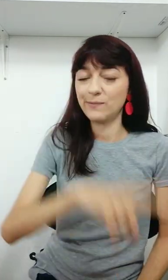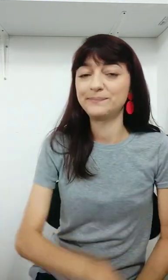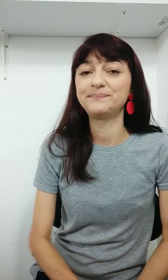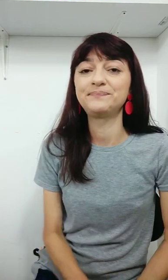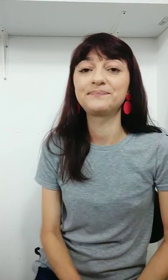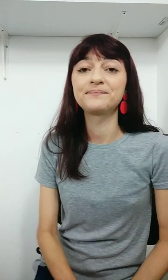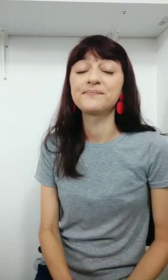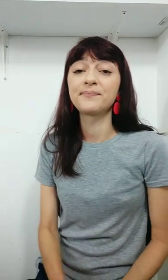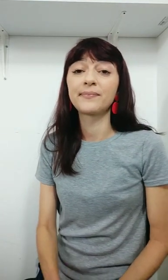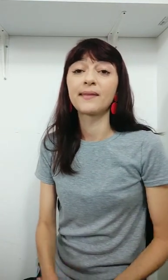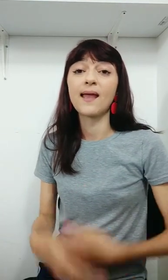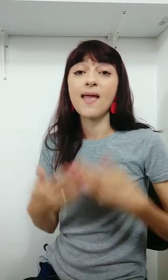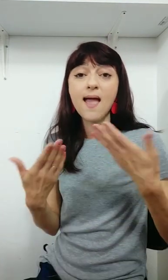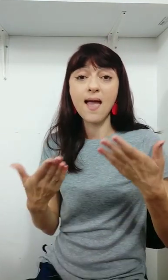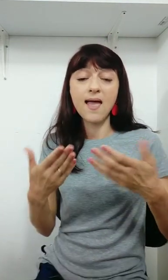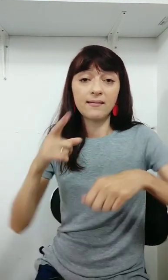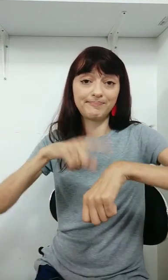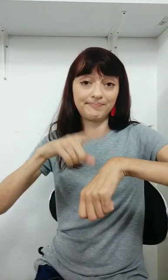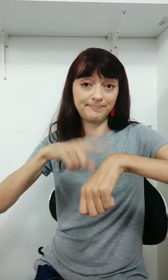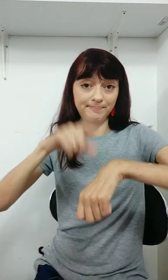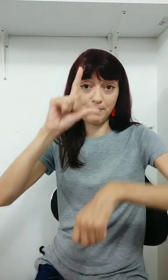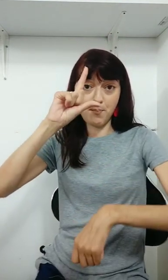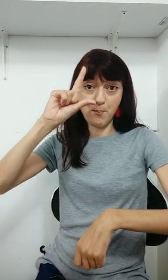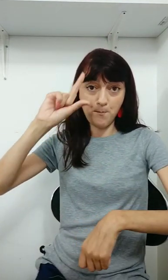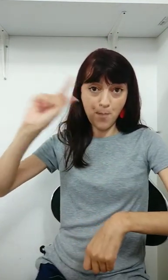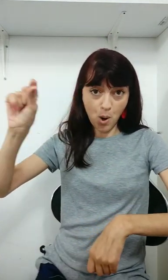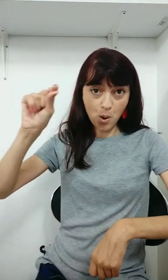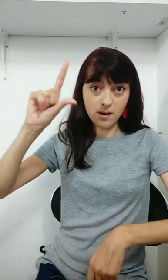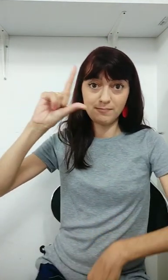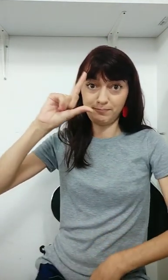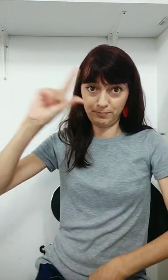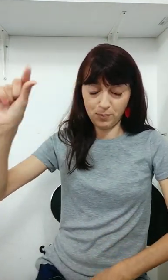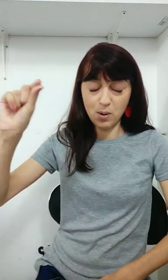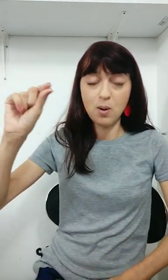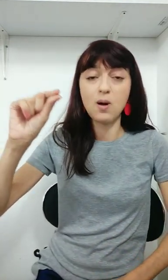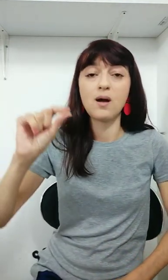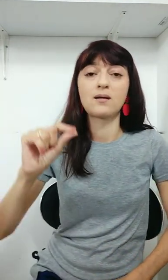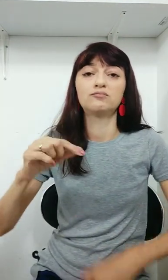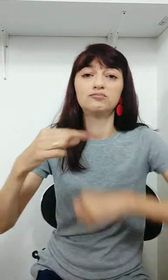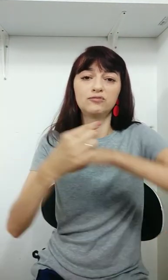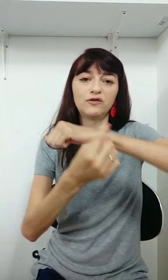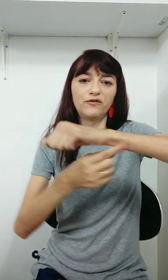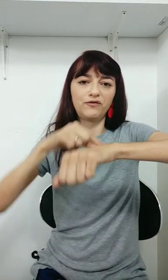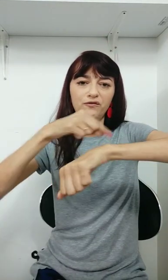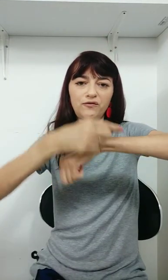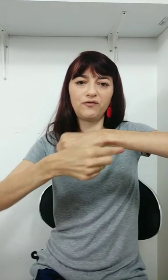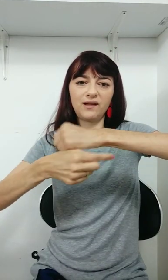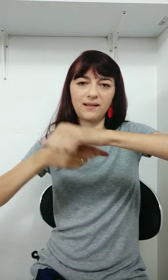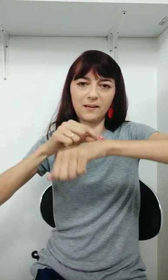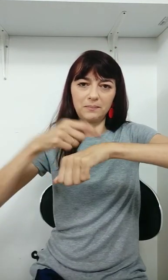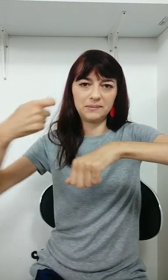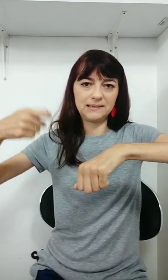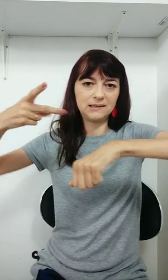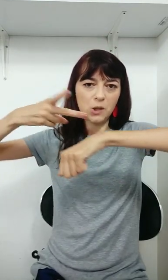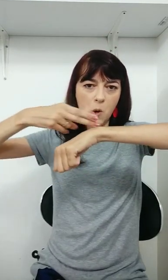casa, e ele ficou todo roxo, então eu tive que ir para o hospital, né? E na hora que eu estava indo embora do hospital, sabe aquela